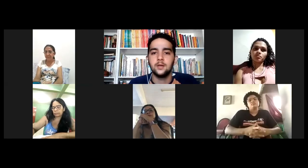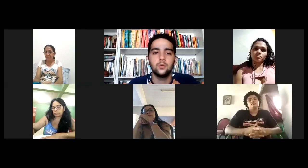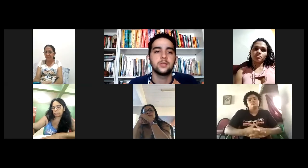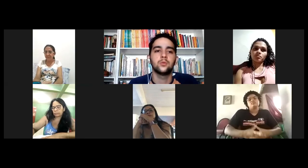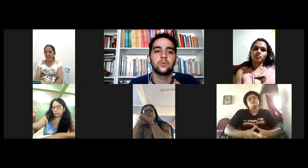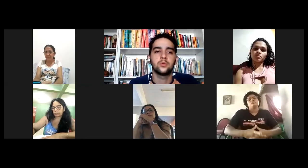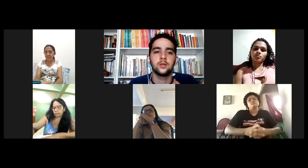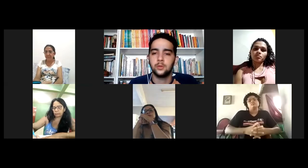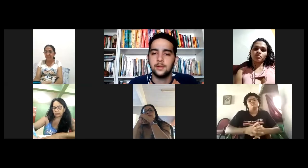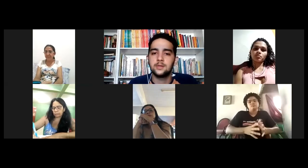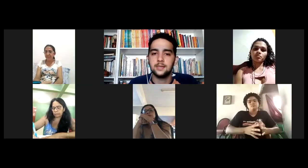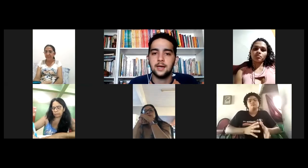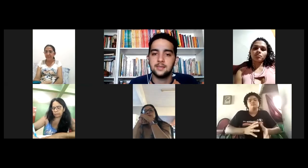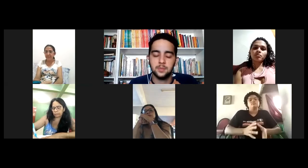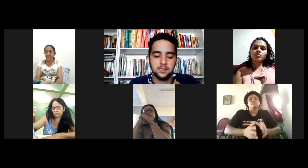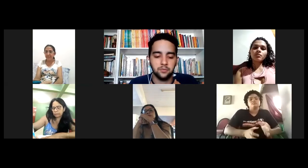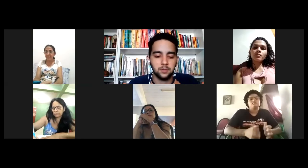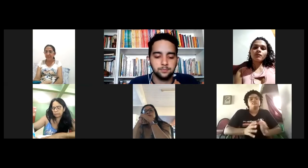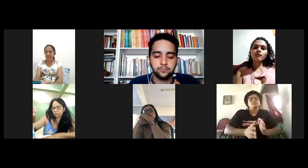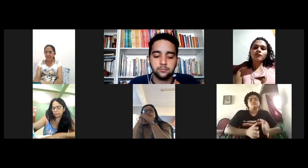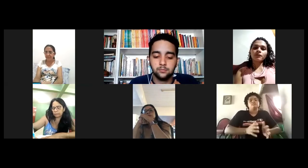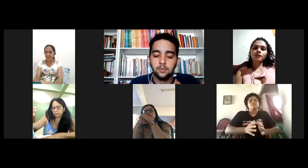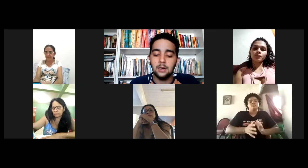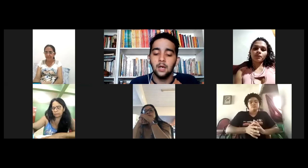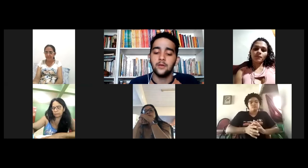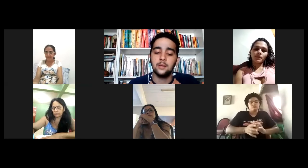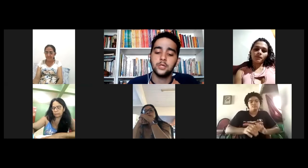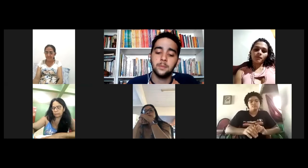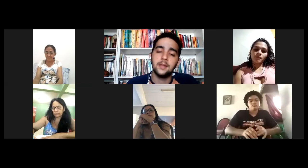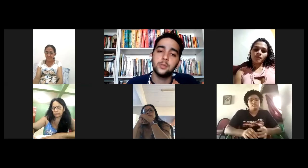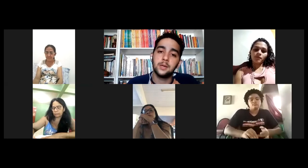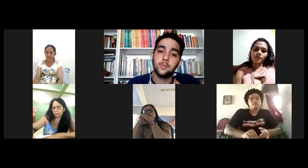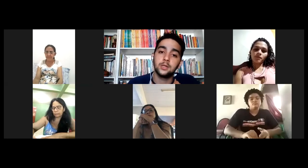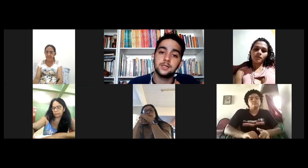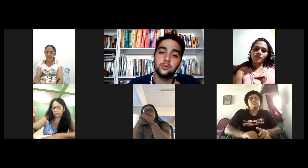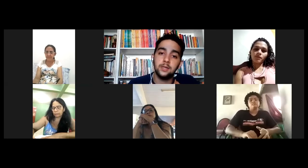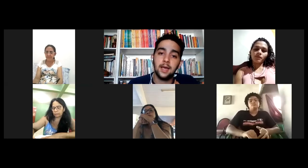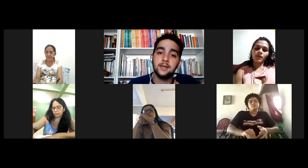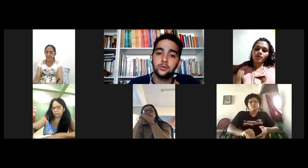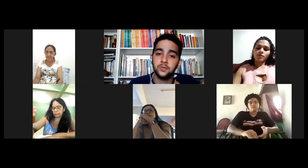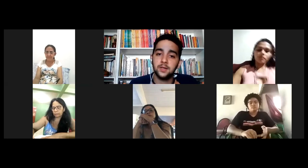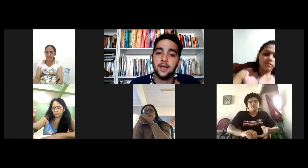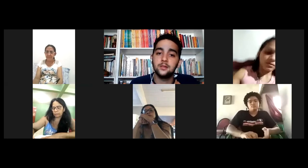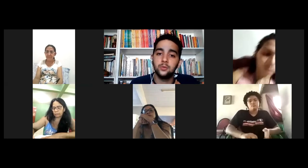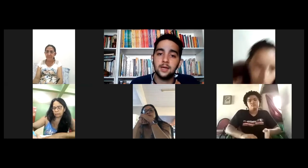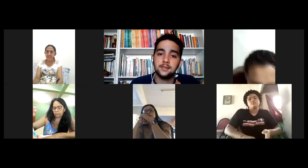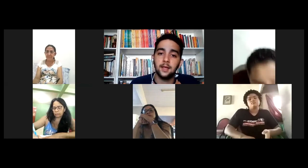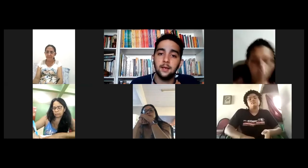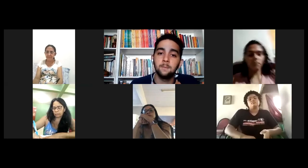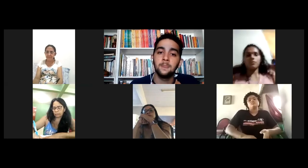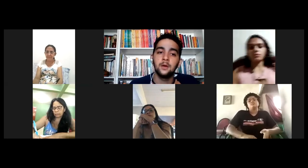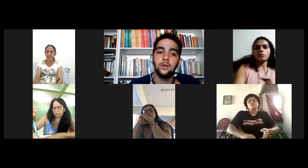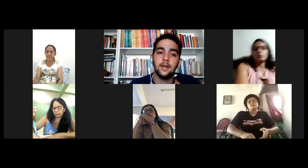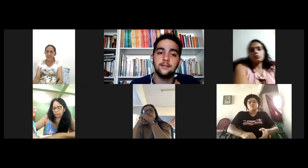sua língua, sua língua de sinais específica. Falamos também sobre a importância do INES, do FENES e do